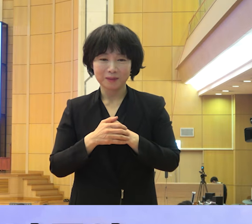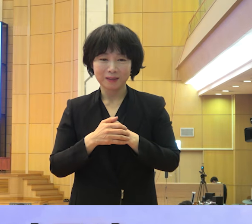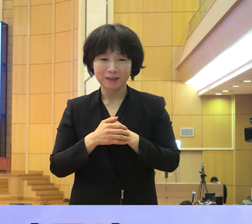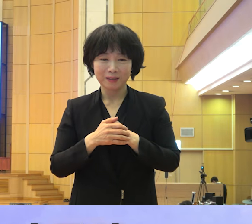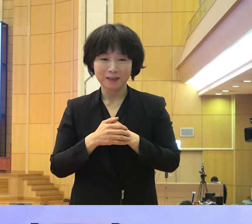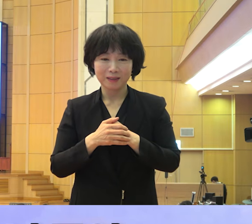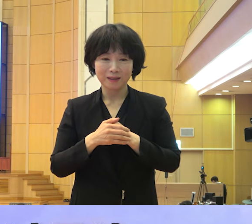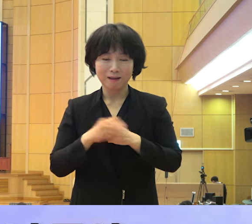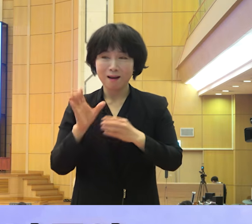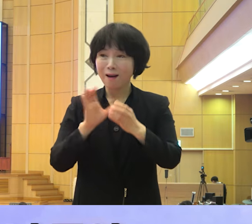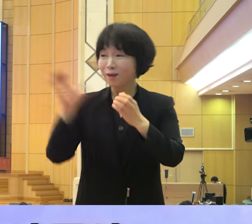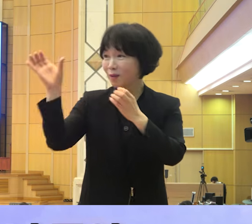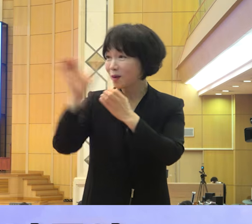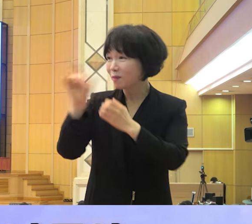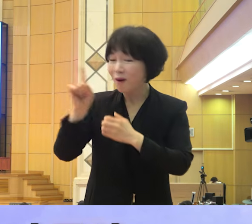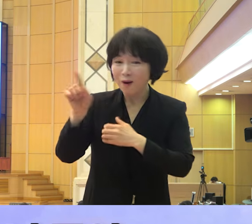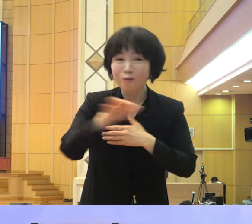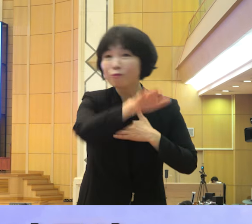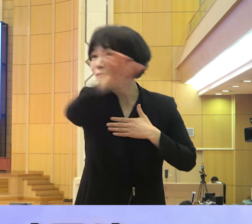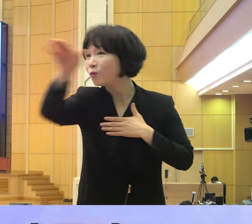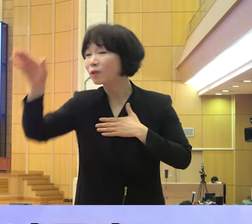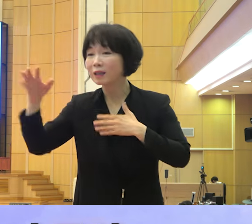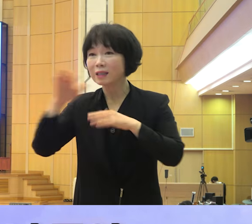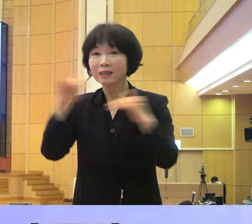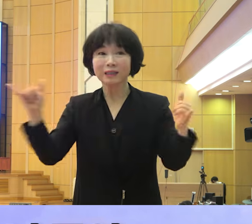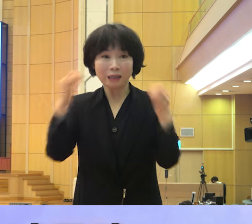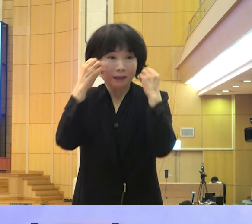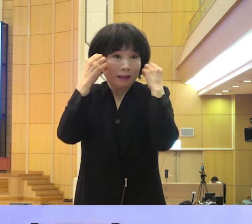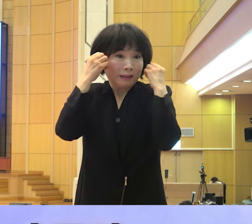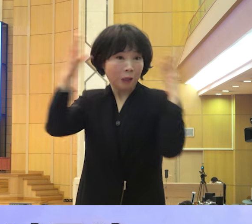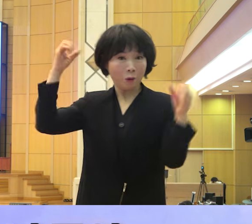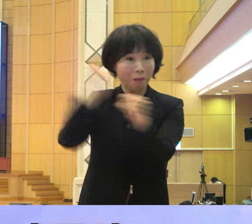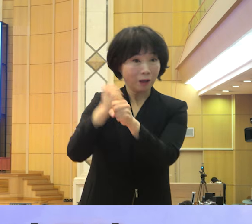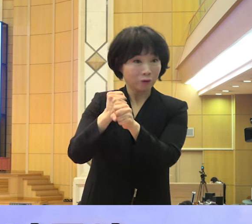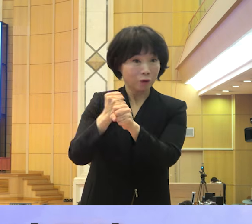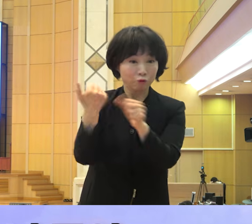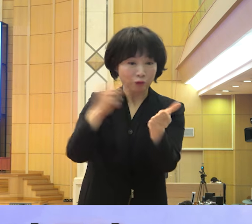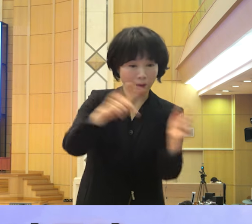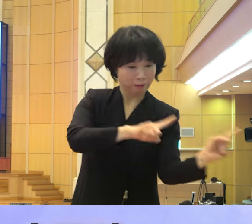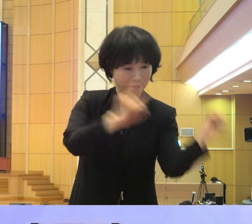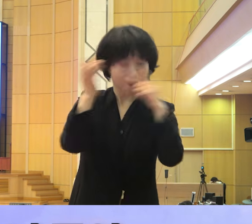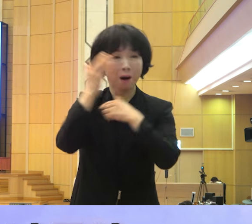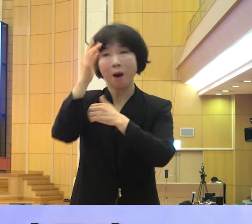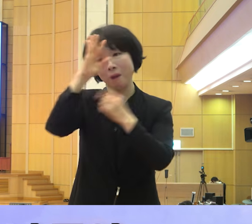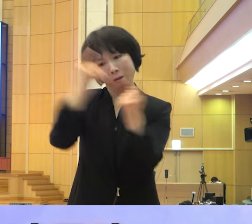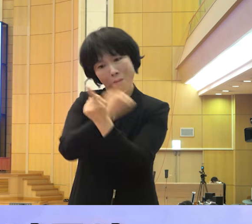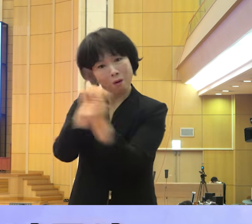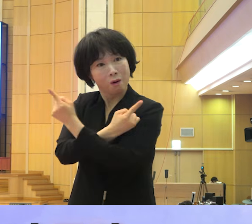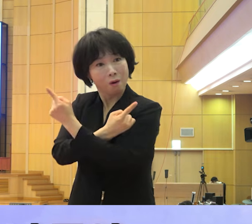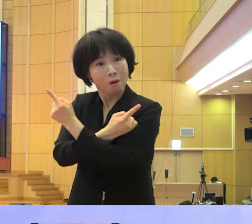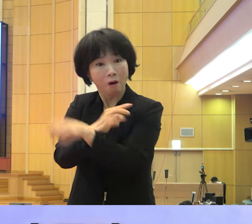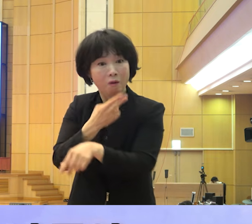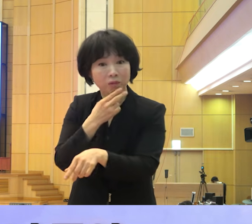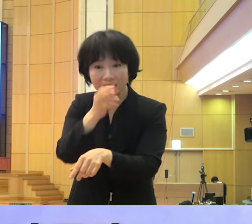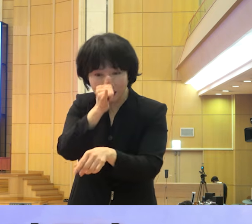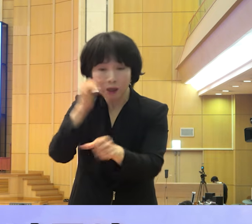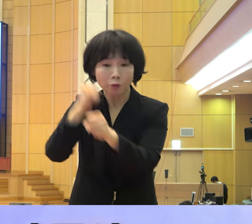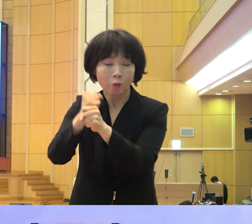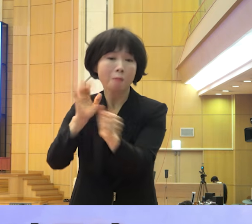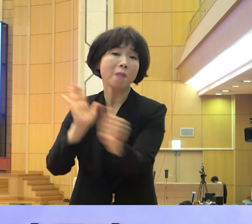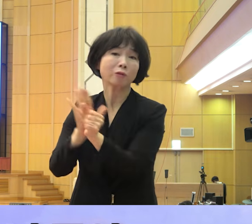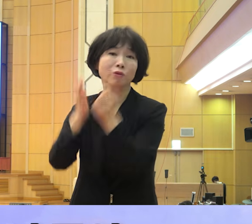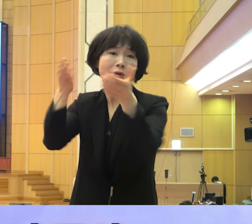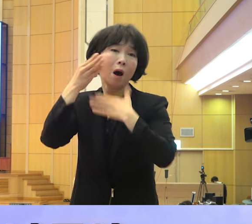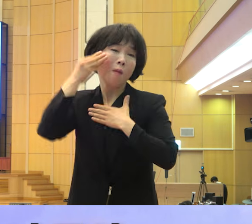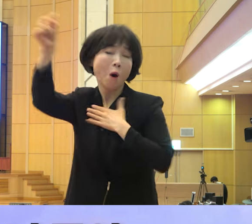그런데 하물며 인간을 창조하시고 죽을 자도 살리시고 병도 고치시고 없는 것도 있게 하시고 안 되는 것도 잘